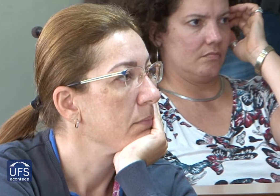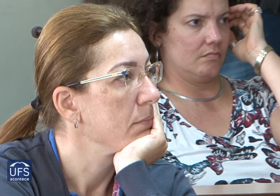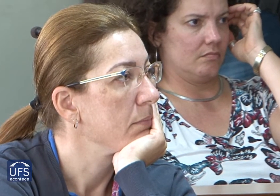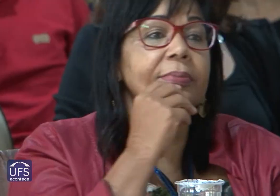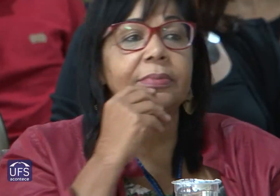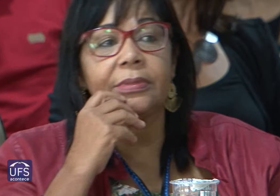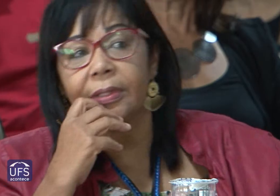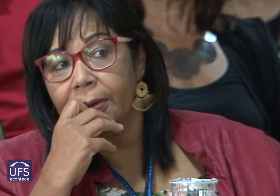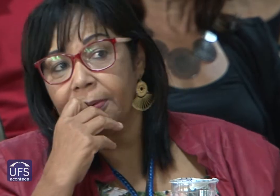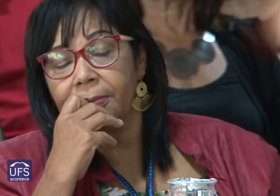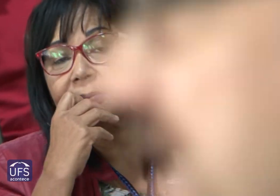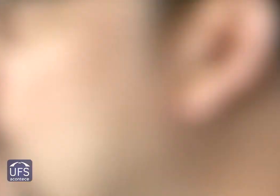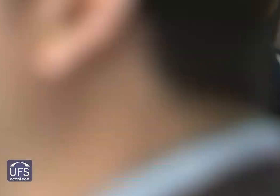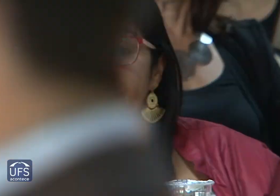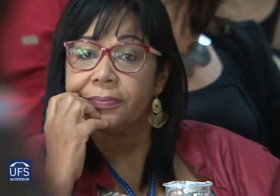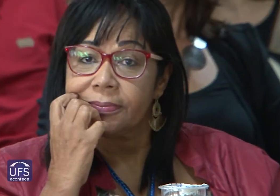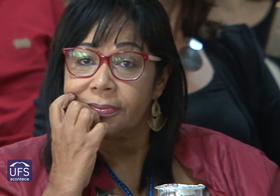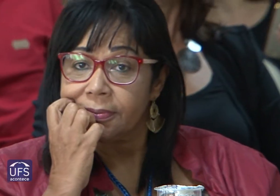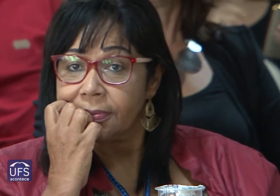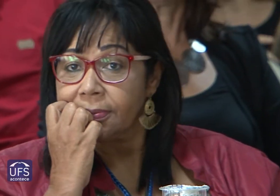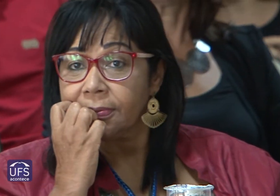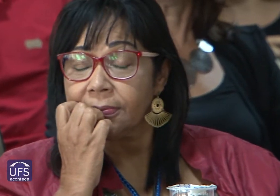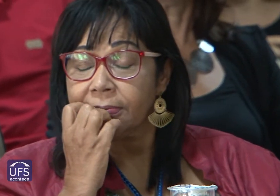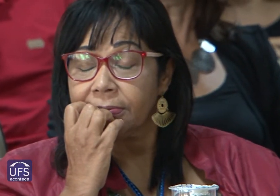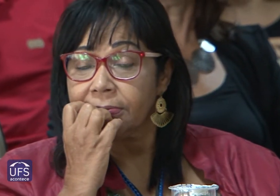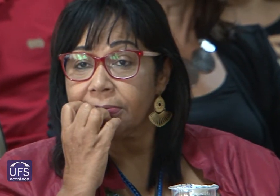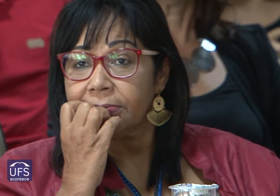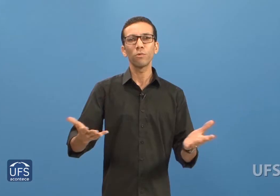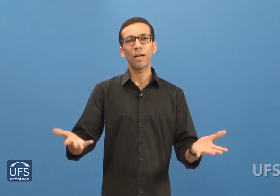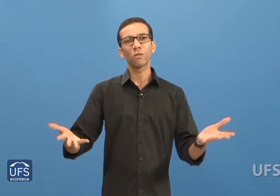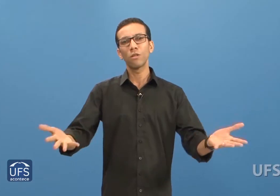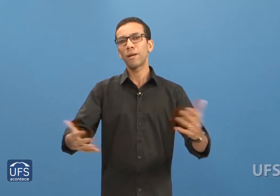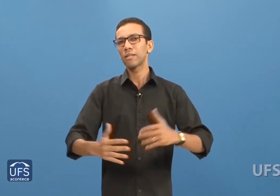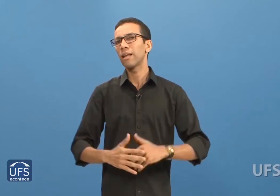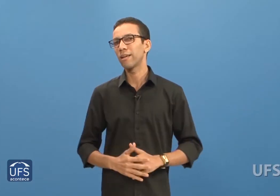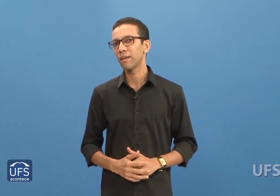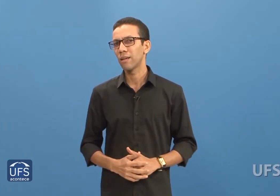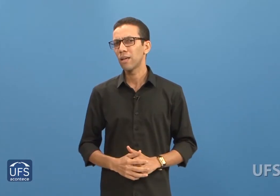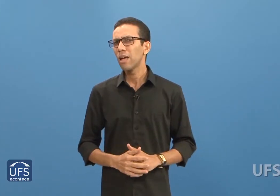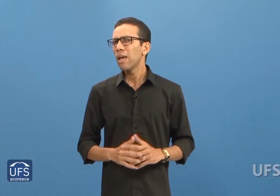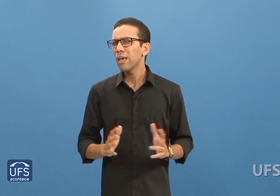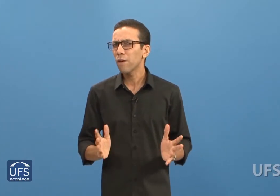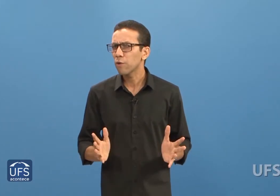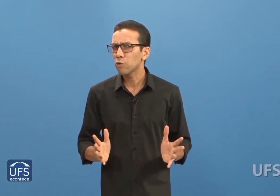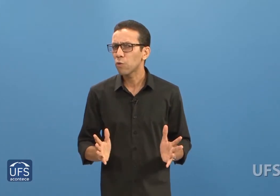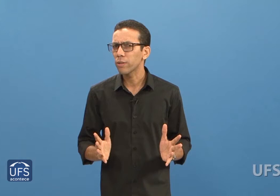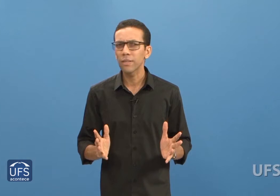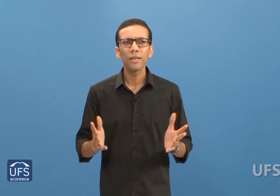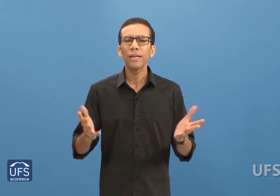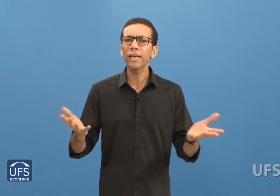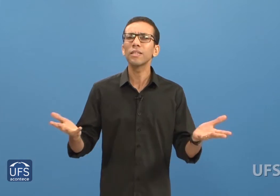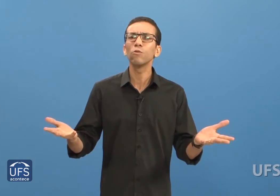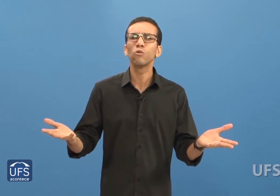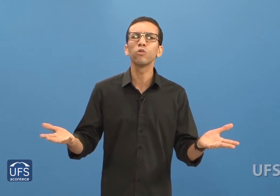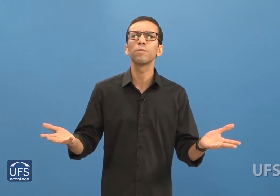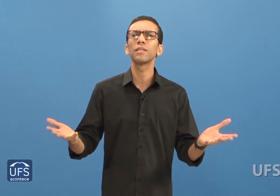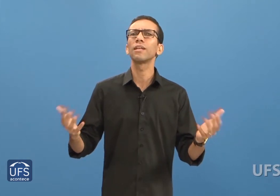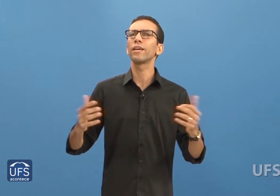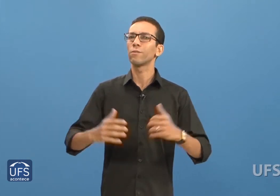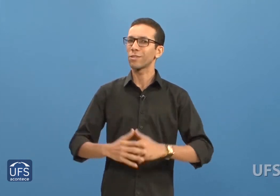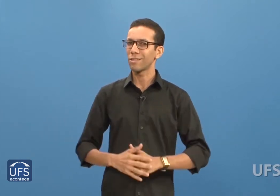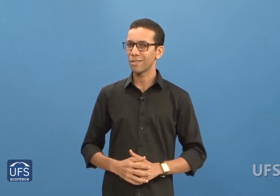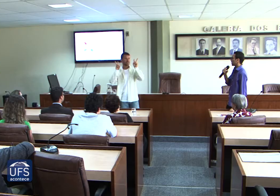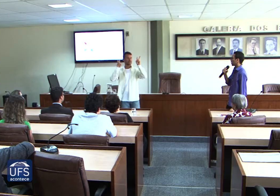feitos importantíssimos para reconhecer essa língua como oficial para a comunidade surda brasileira. E afinal de contas, quem são os